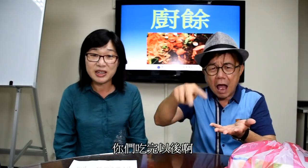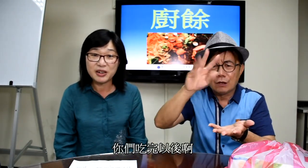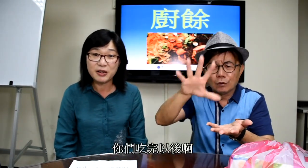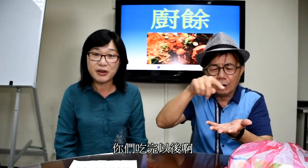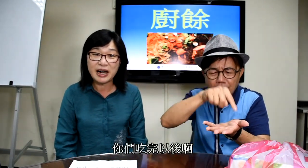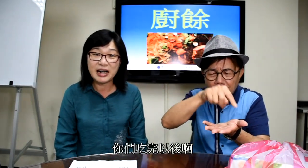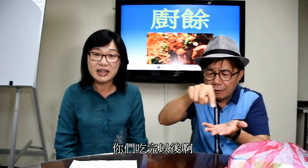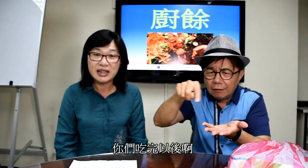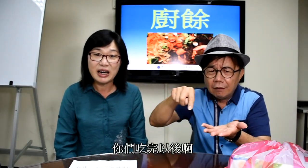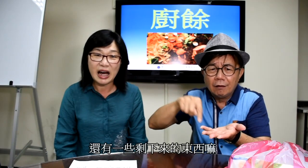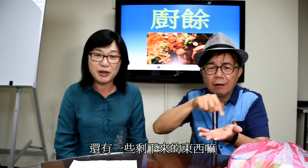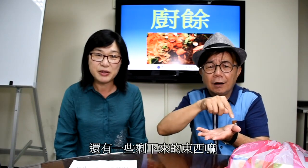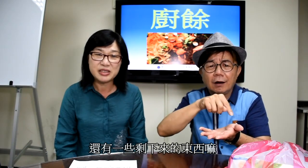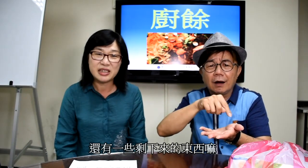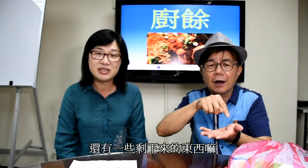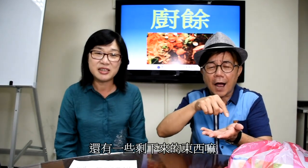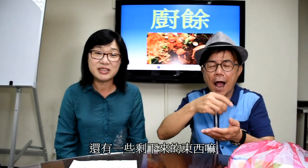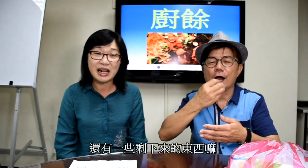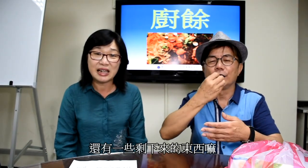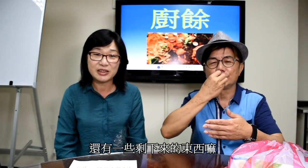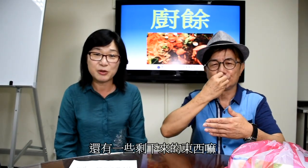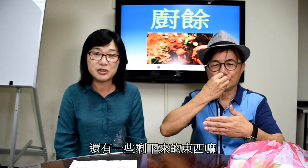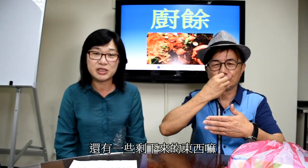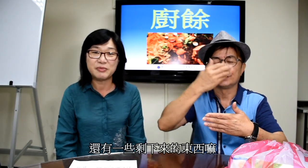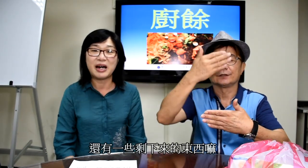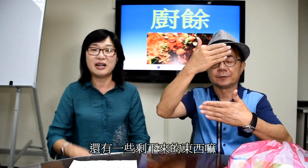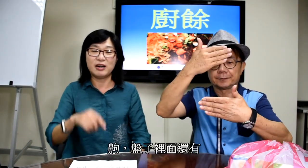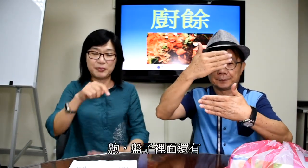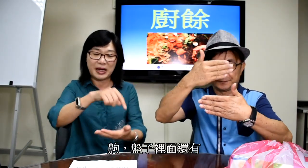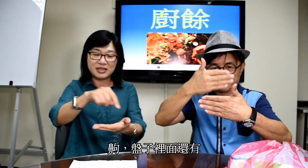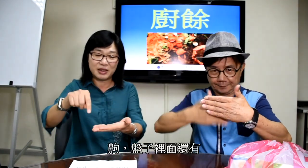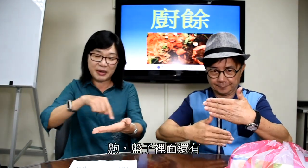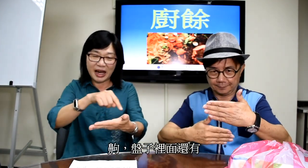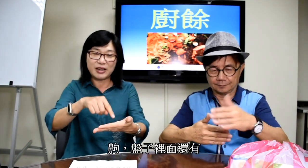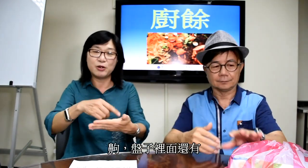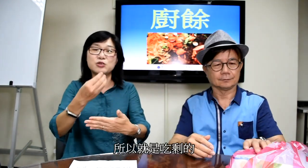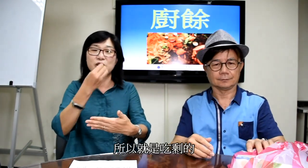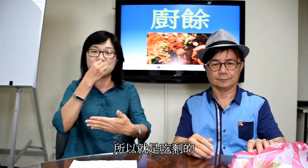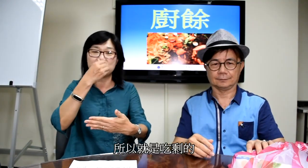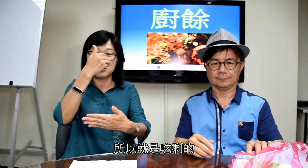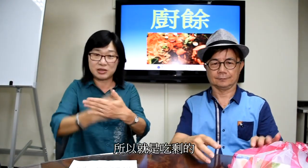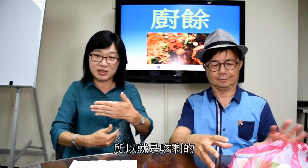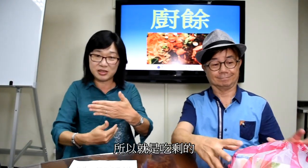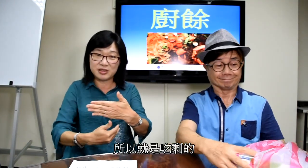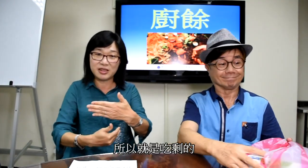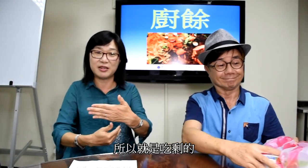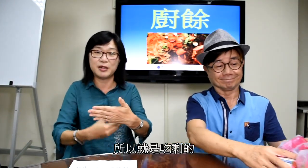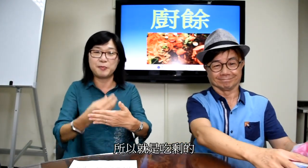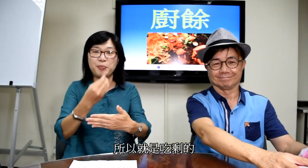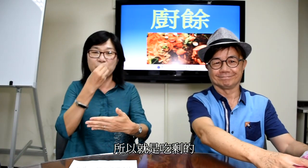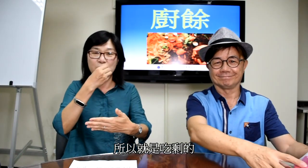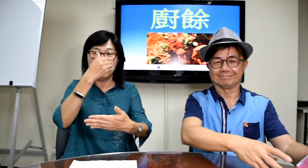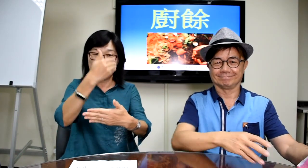后啊，还有一些剩下来的东西嘛，盘子里面还有，所以就是吃剩的厨